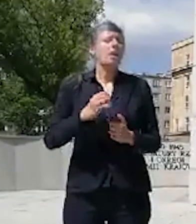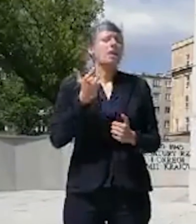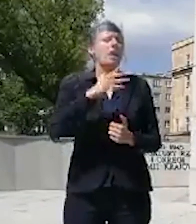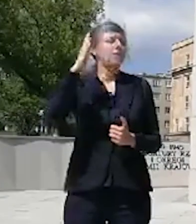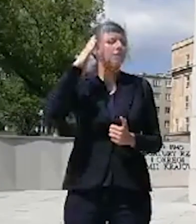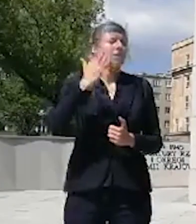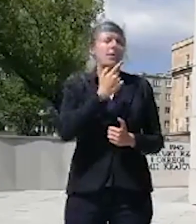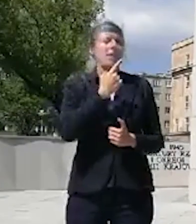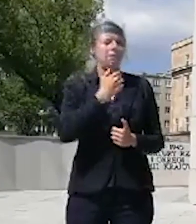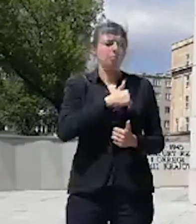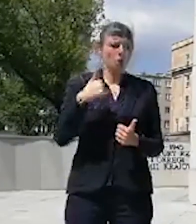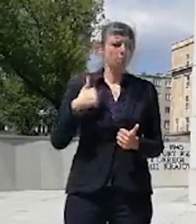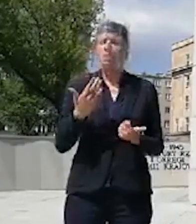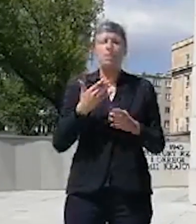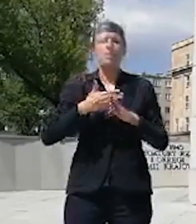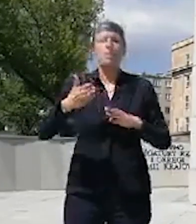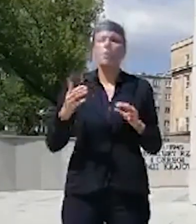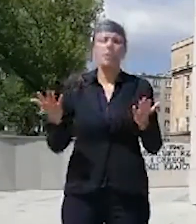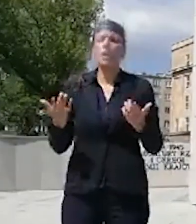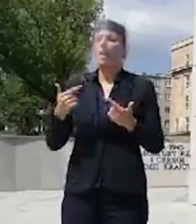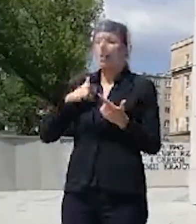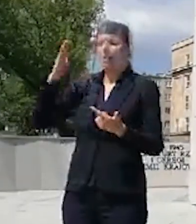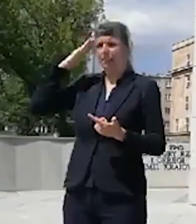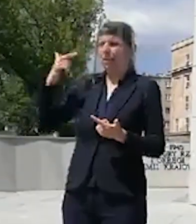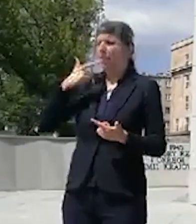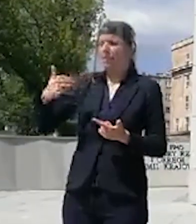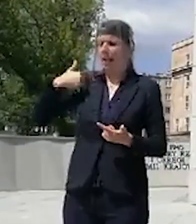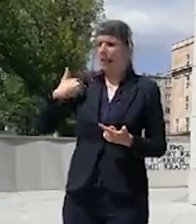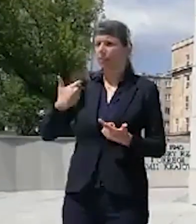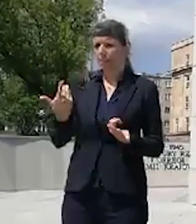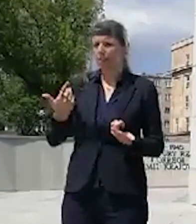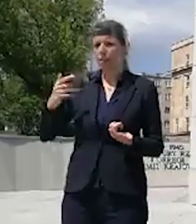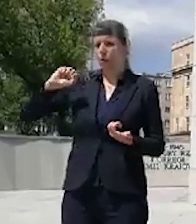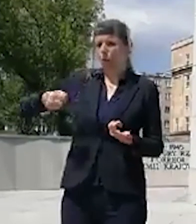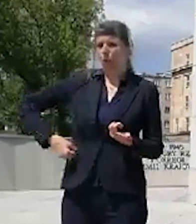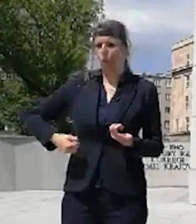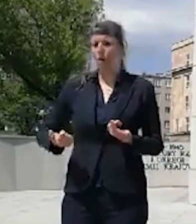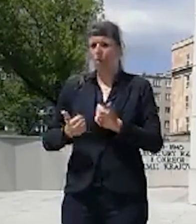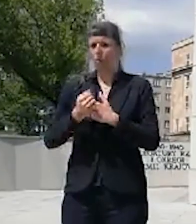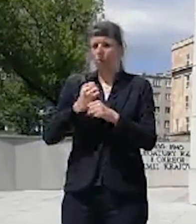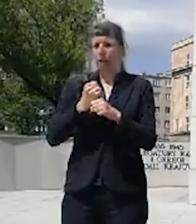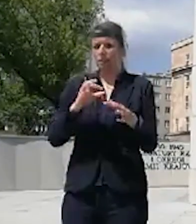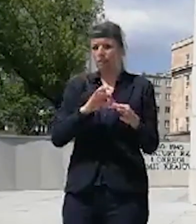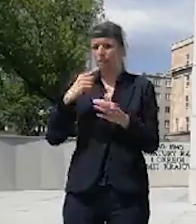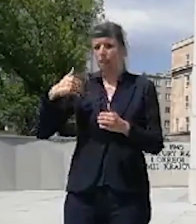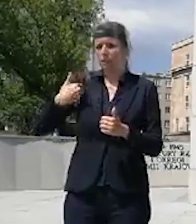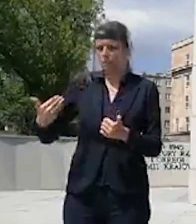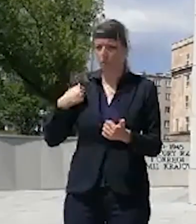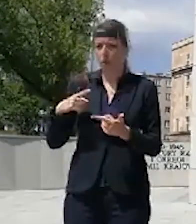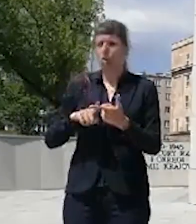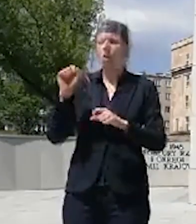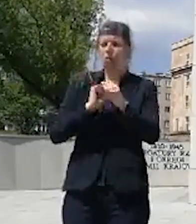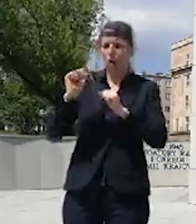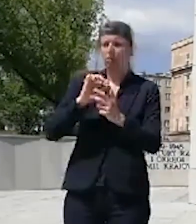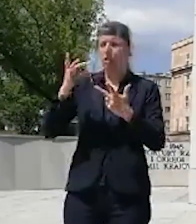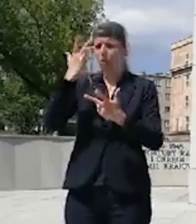Znam biegle angielski, którym się porozumiewam w tej, bo też pracowałem w tym języku. Rozumiem i porozumiewam się w podstawowy sposób po włosku i